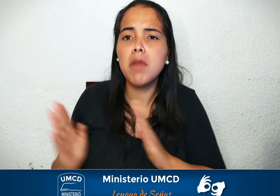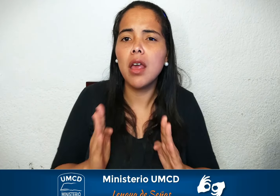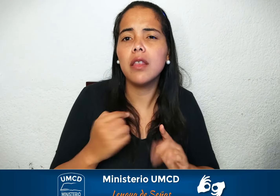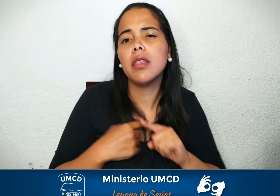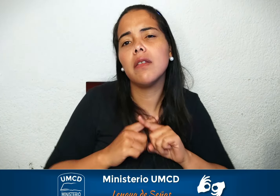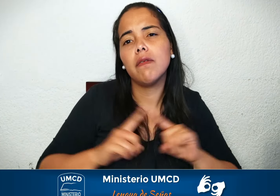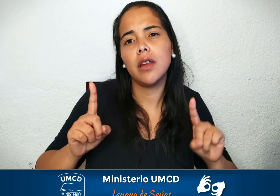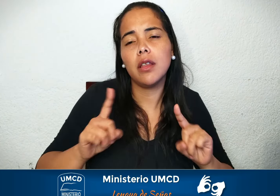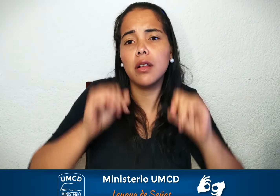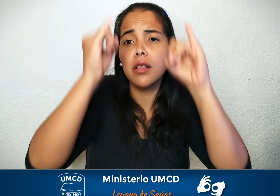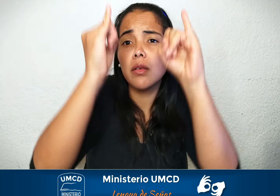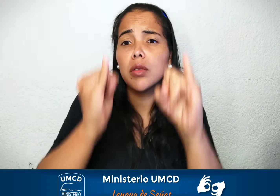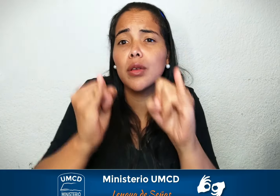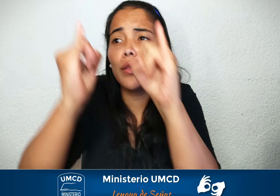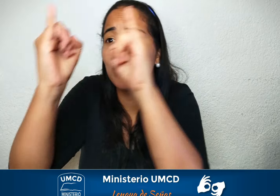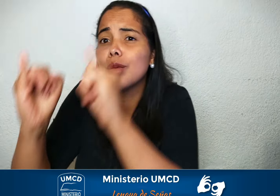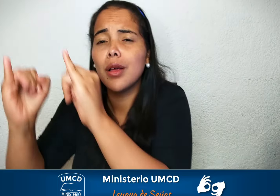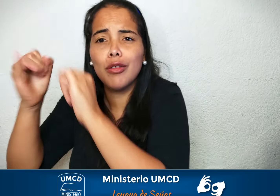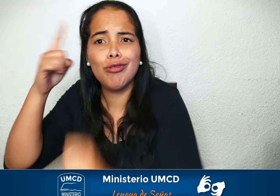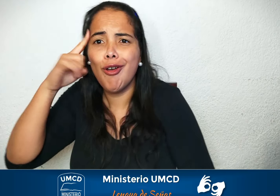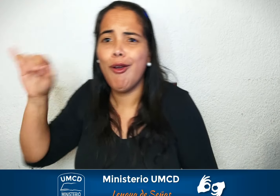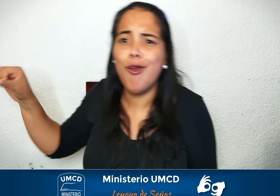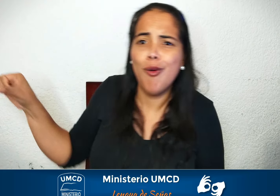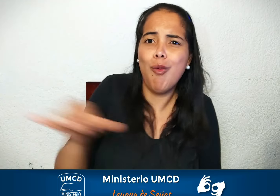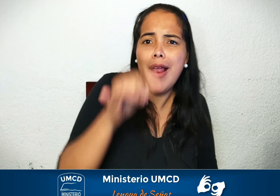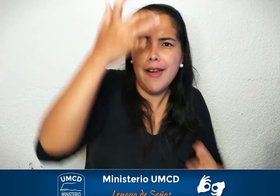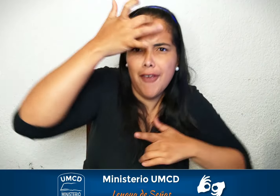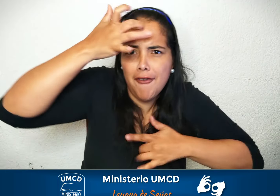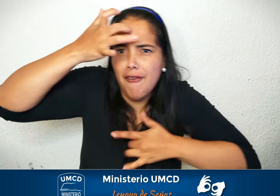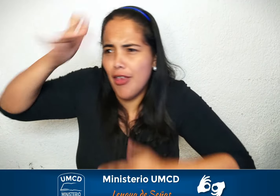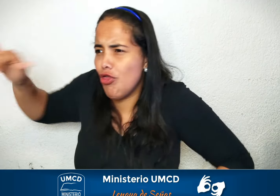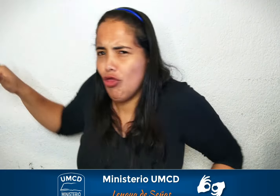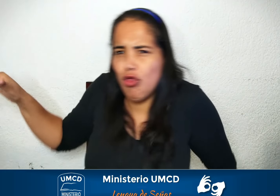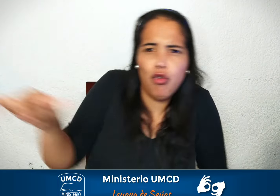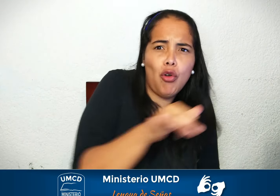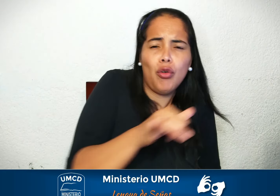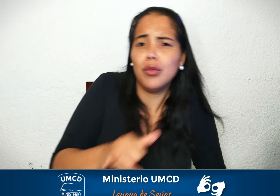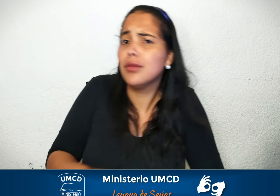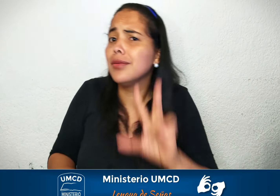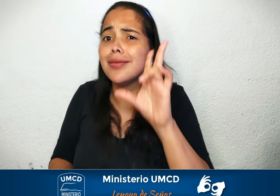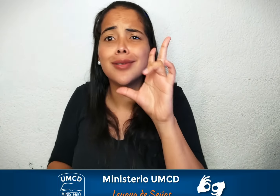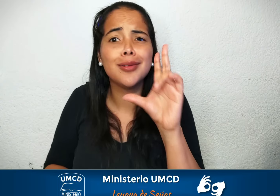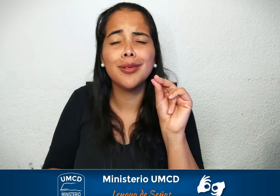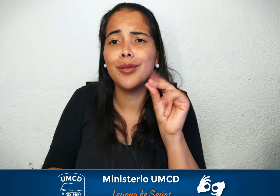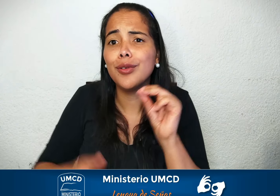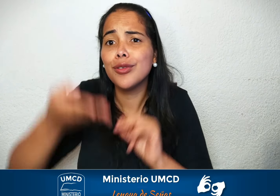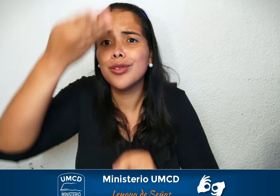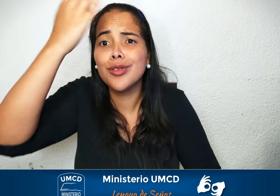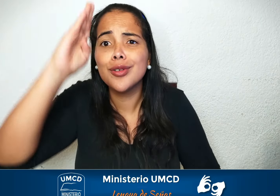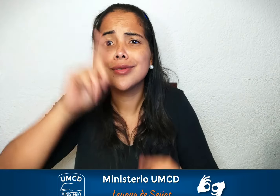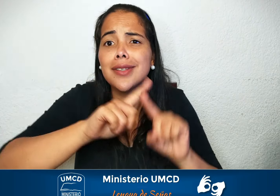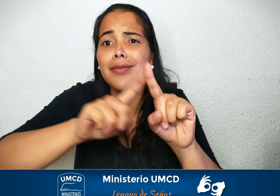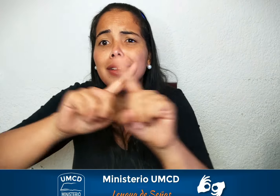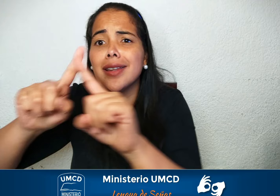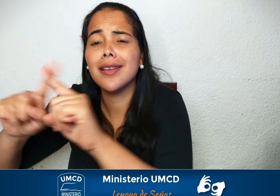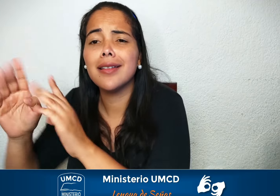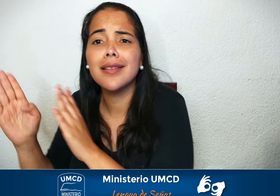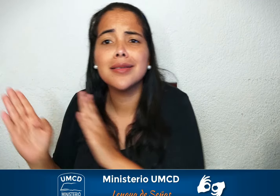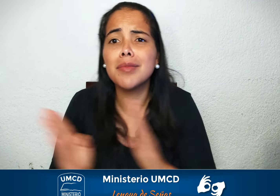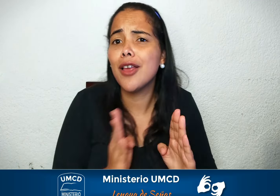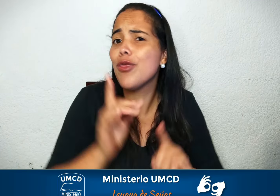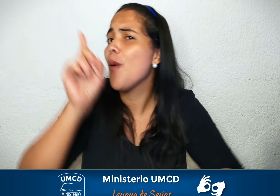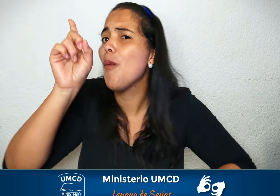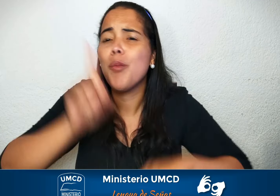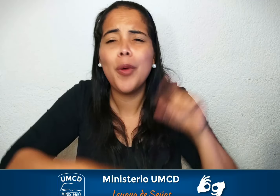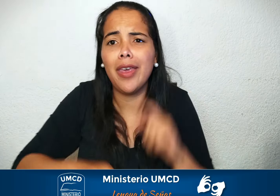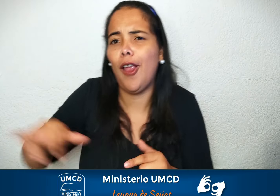alrededor nuestro, Dios tiene un plan con nosotros que es único, que es específico, que es especial y que